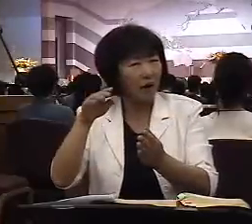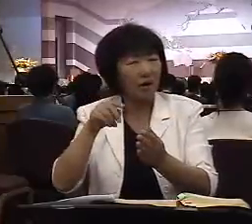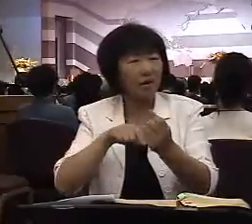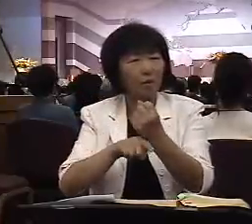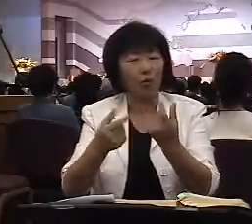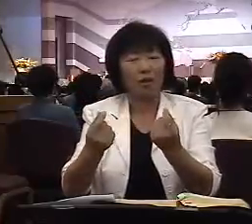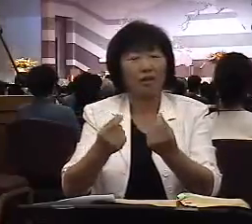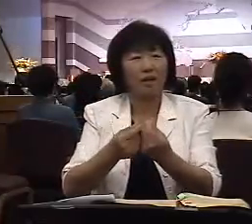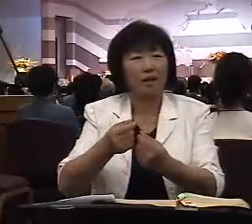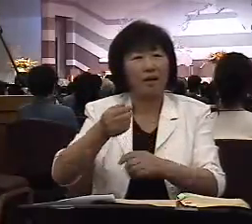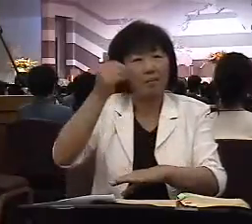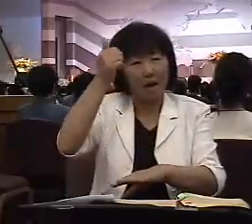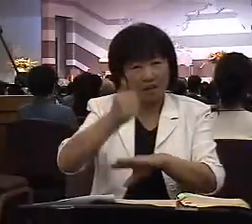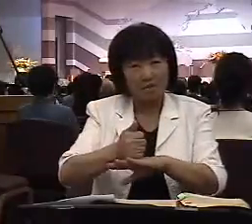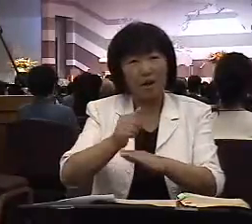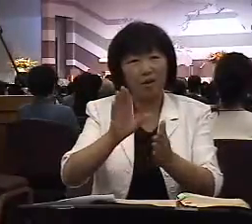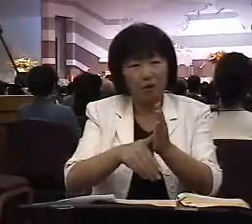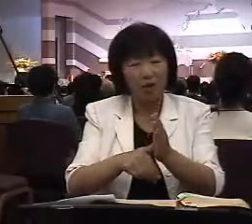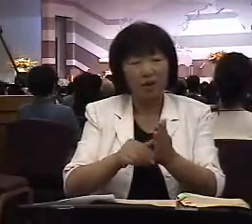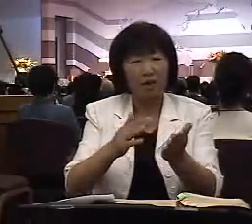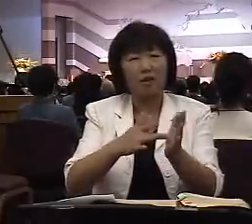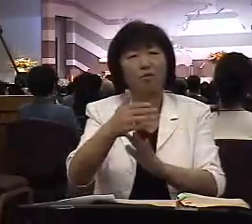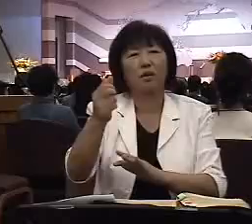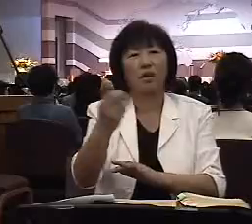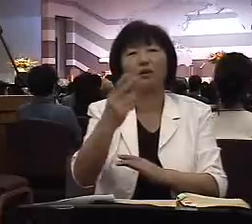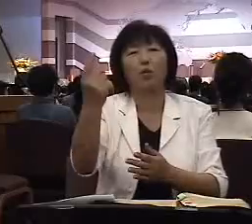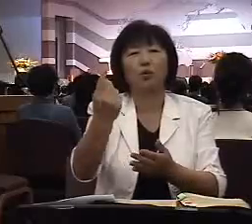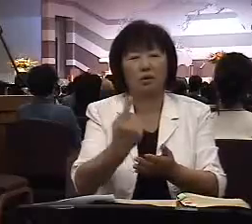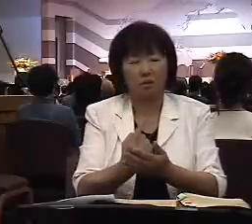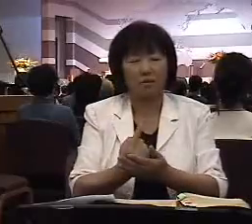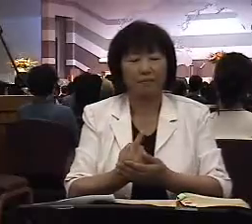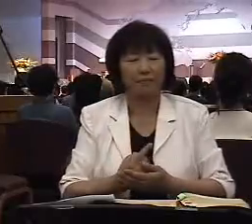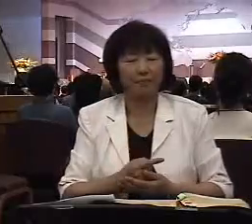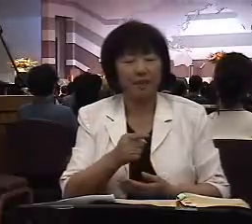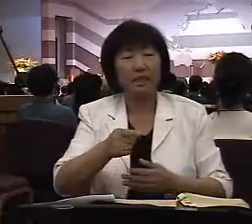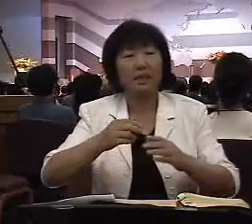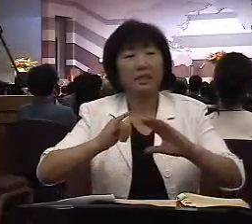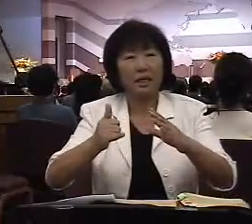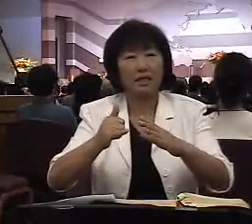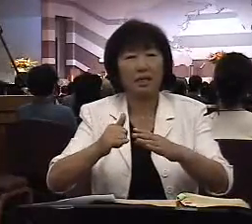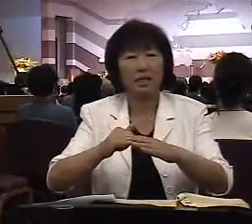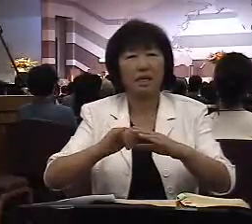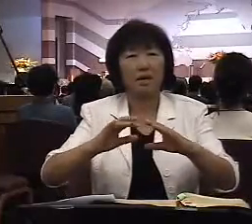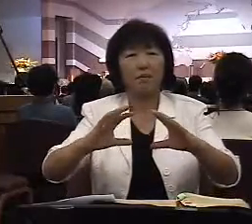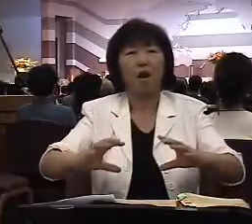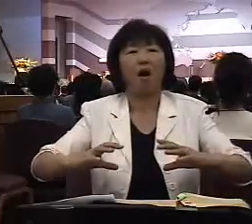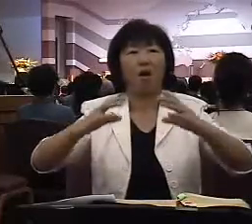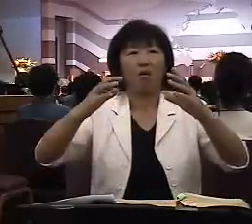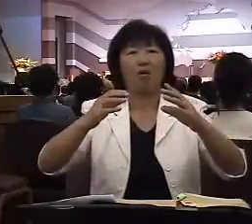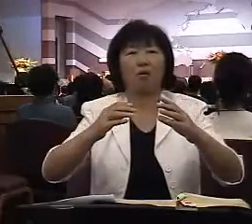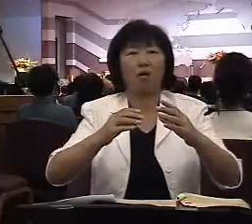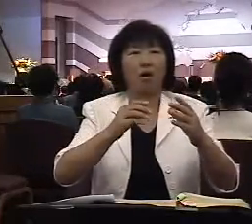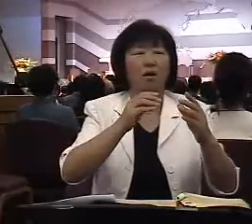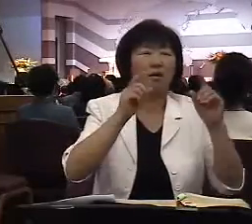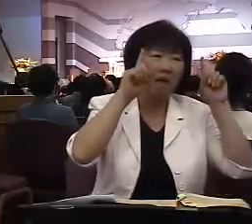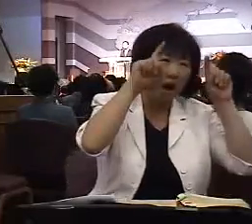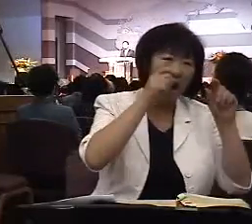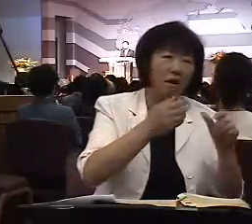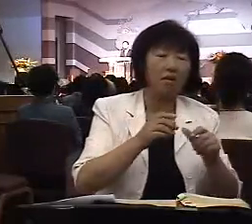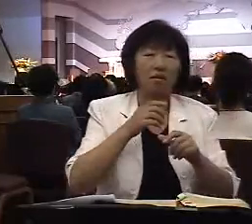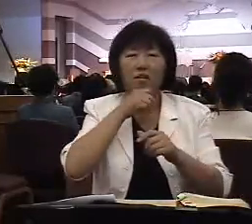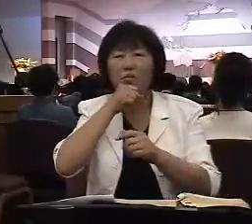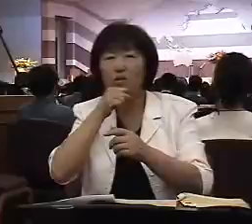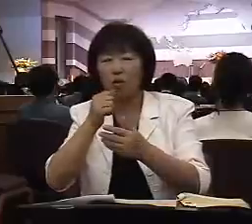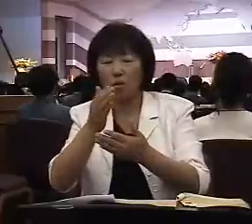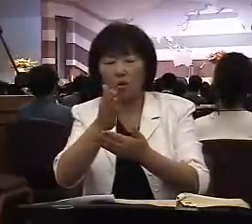말세의 지말이 되어서 이제 예수님께서 다시 오셔서 이 세상 인류를 양과 염소로 나눌 그 순간이